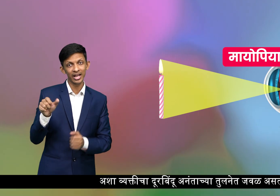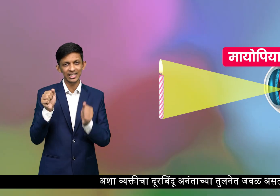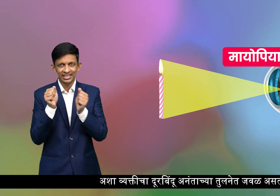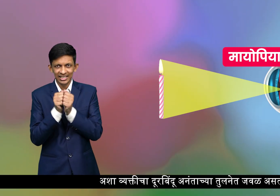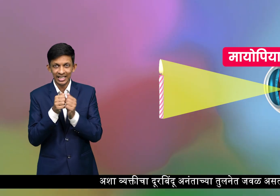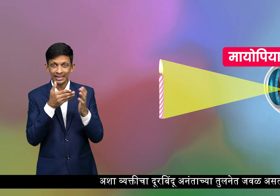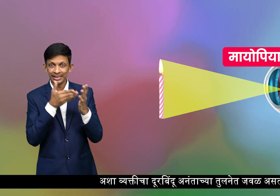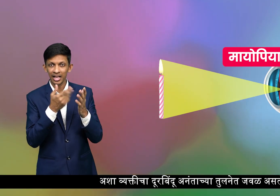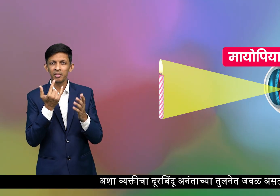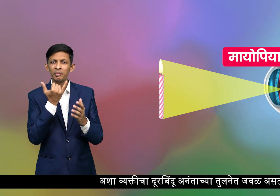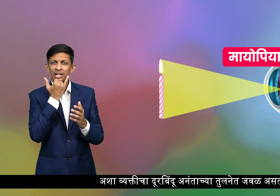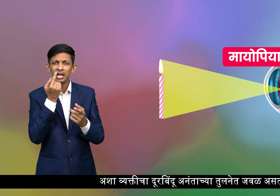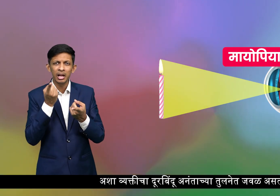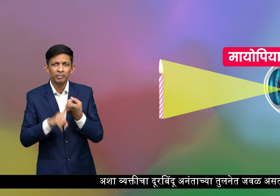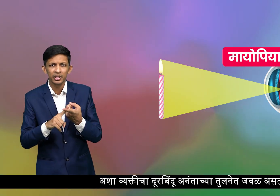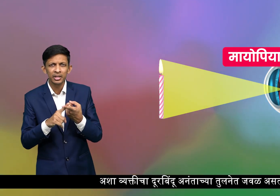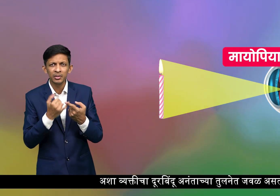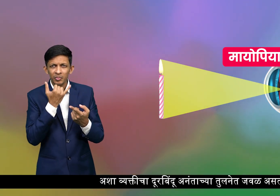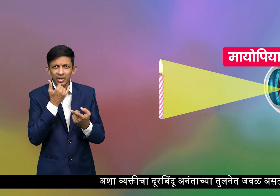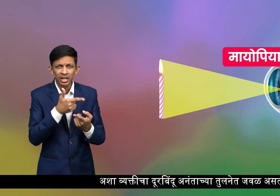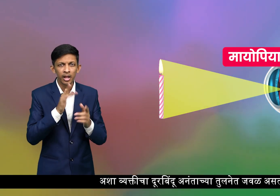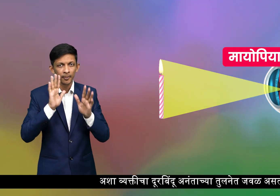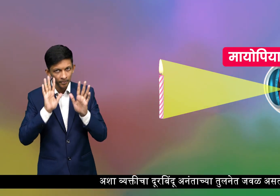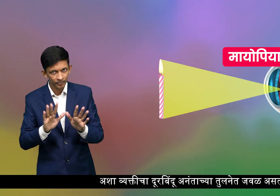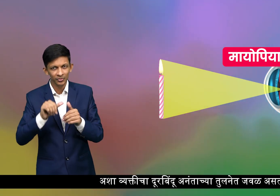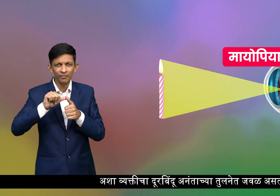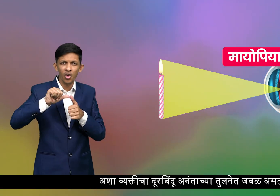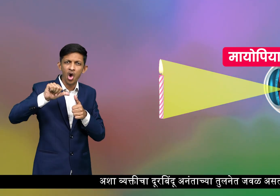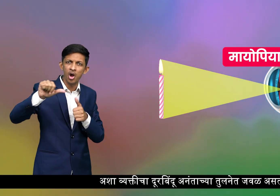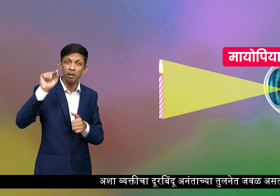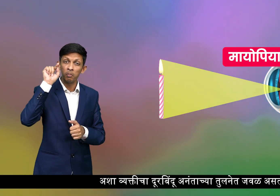अशा व्यक्तीचा दूरबिंदू अनंताच्या तुलनेत जवळ असतो.